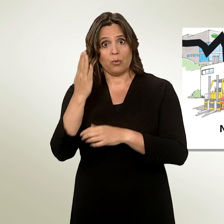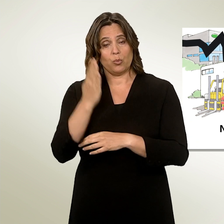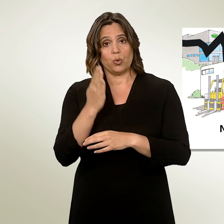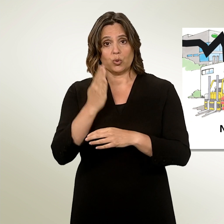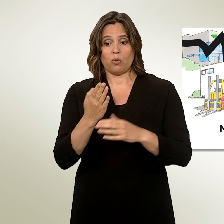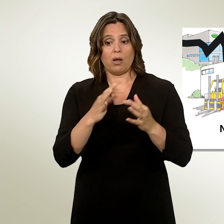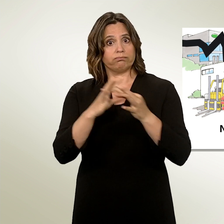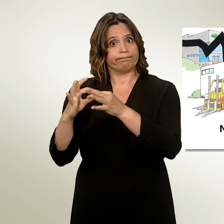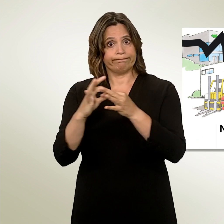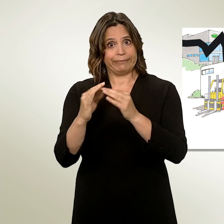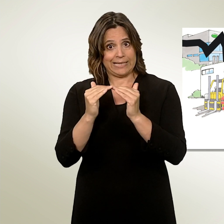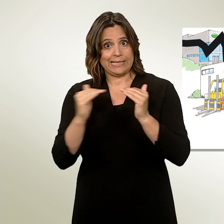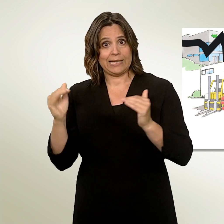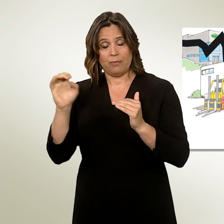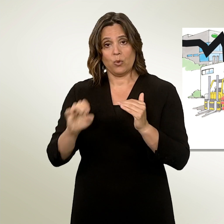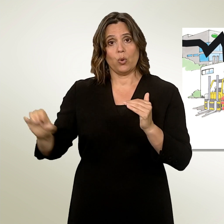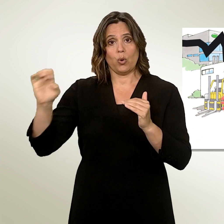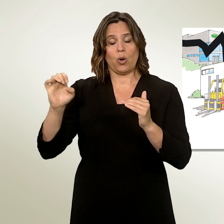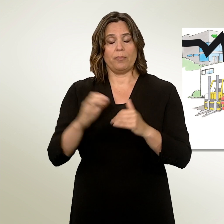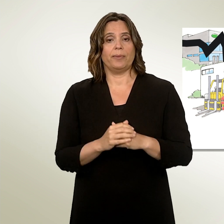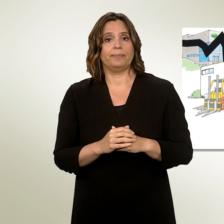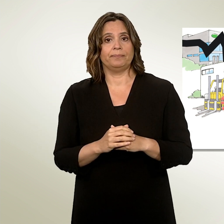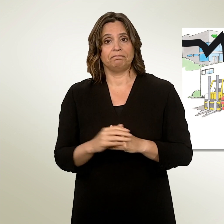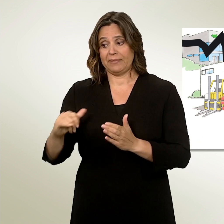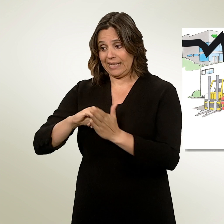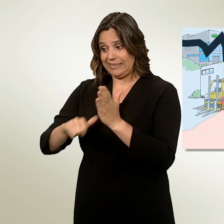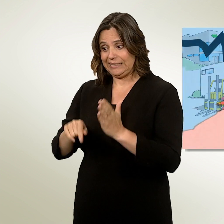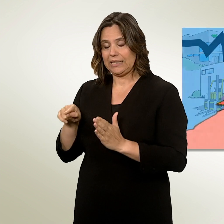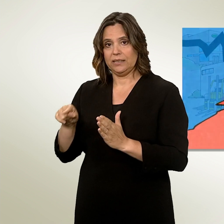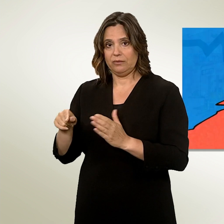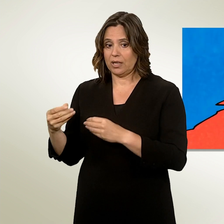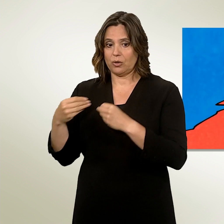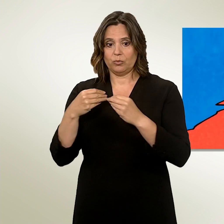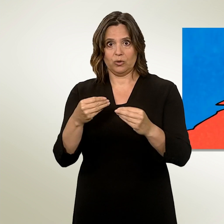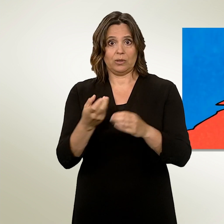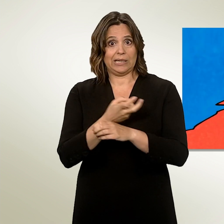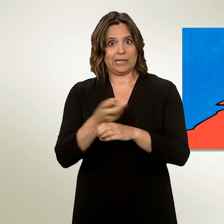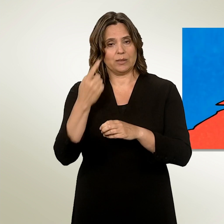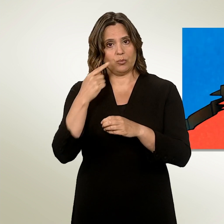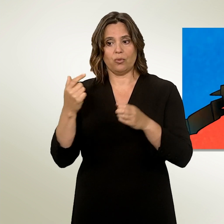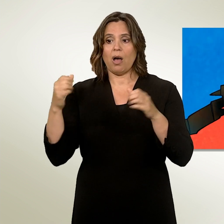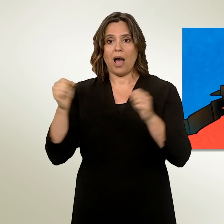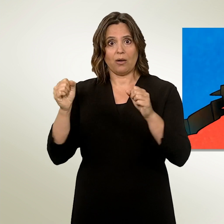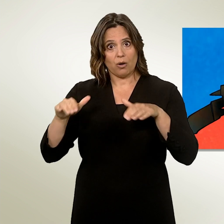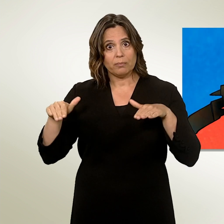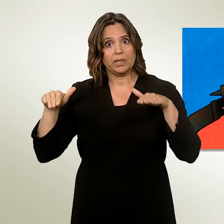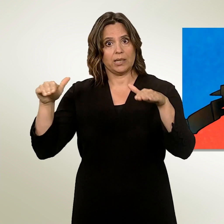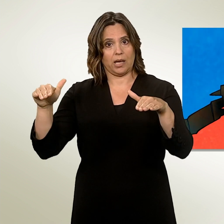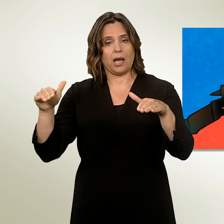commerciales stables avec l'UE. L'initiative met en péril la voie bilatérale qui a pourtant fait ses preuves. Sans accords